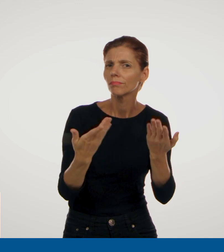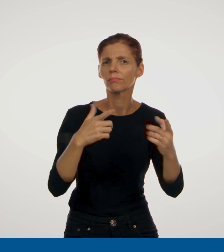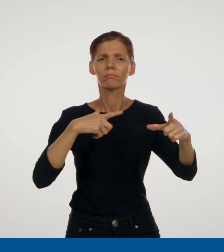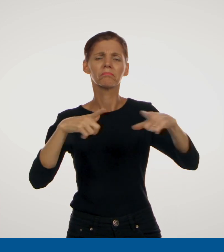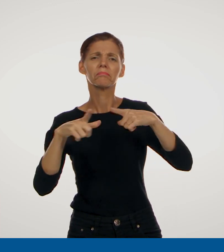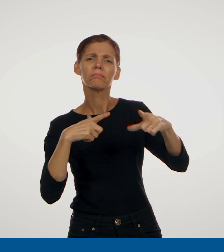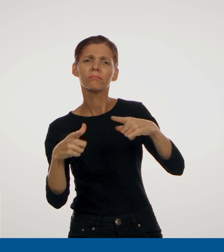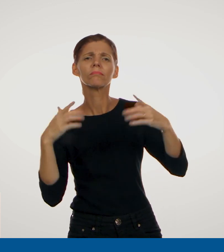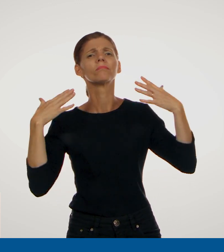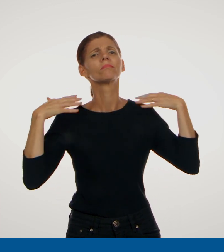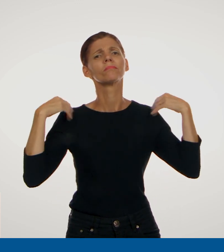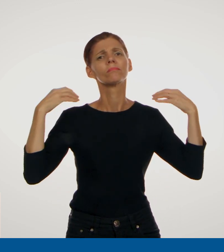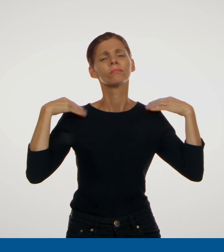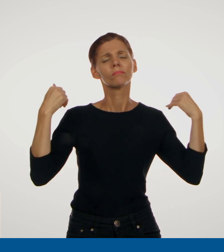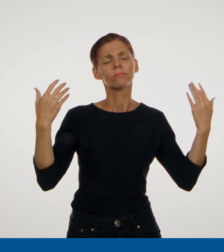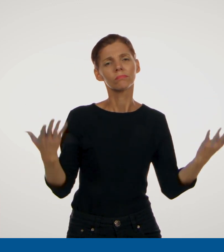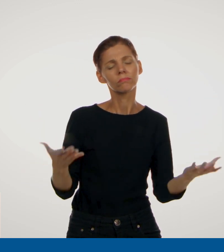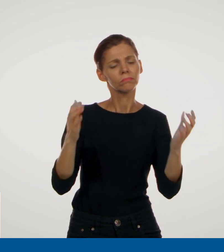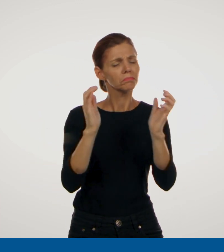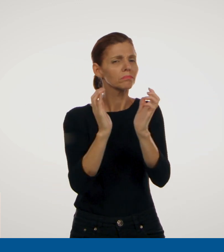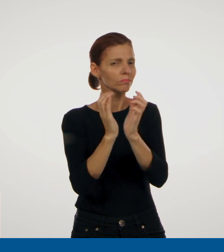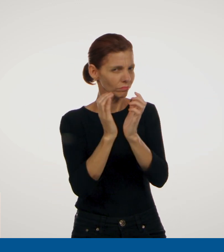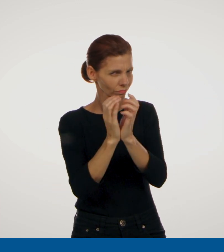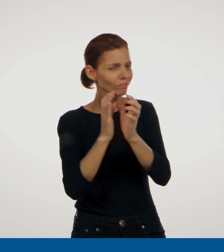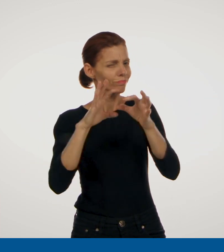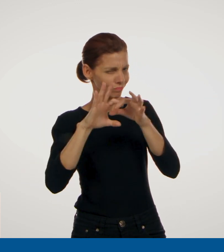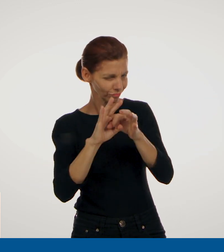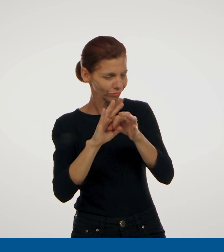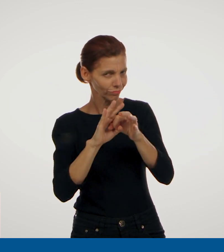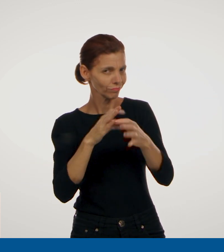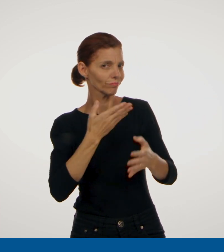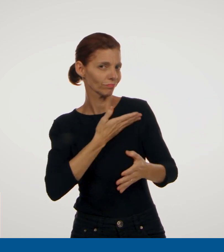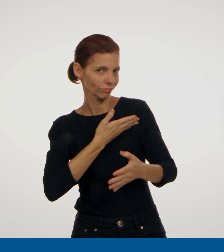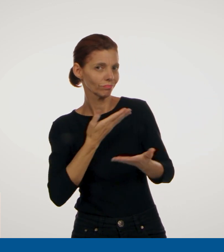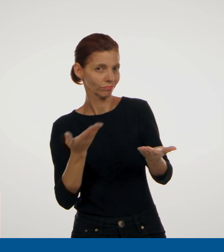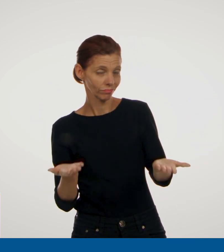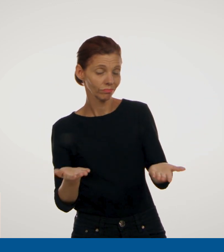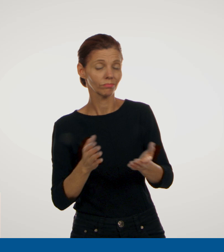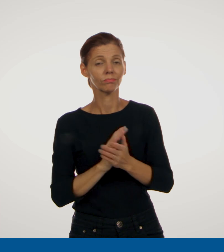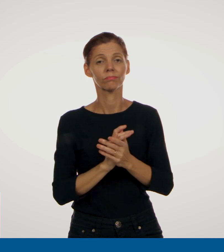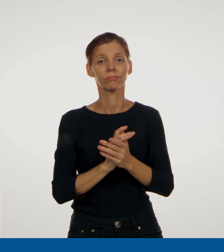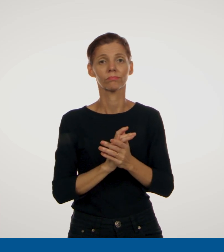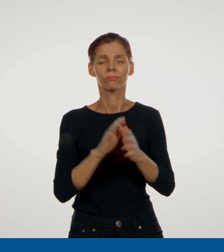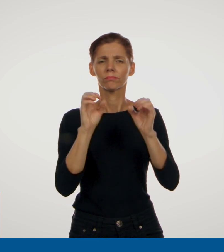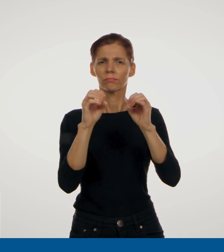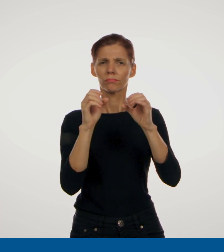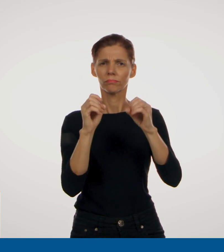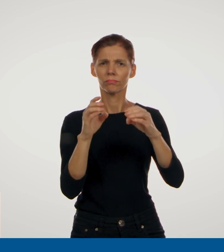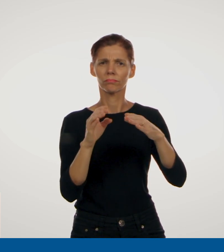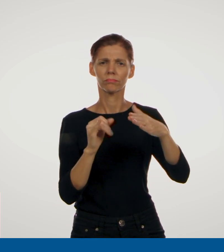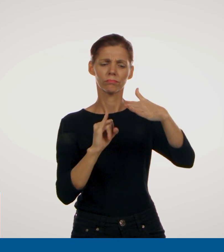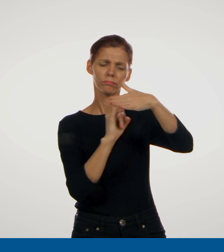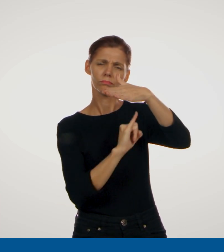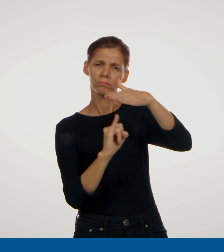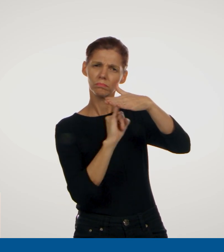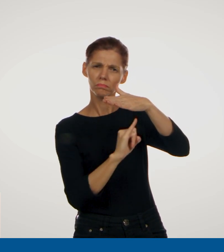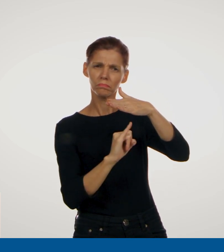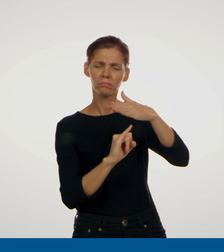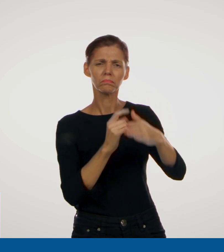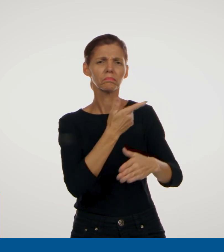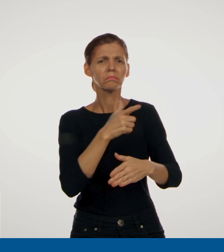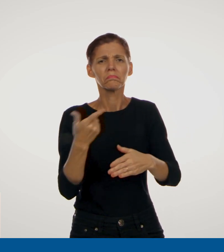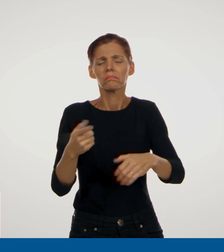casa, do trabalho, do lazer, do associativismo. Na educação informal, não há